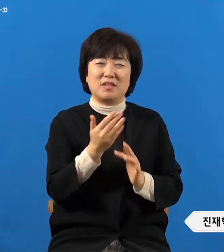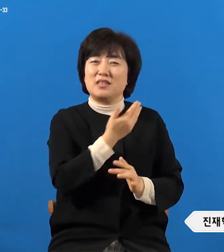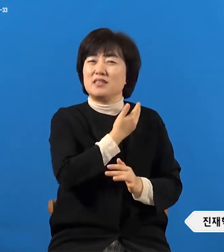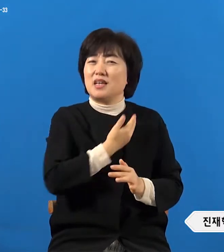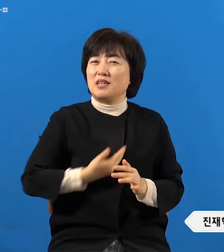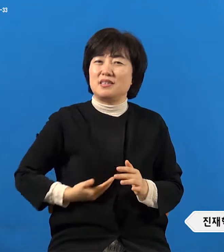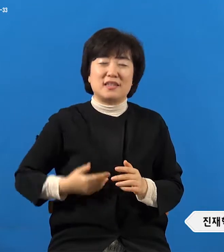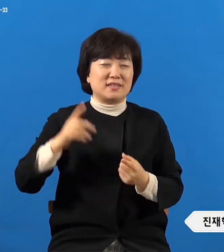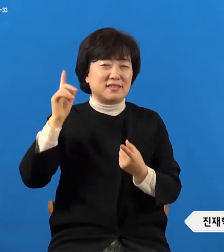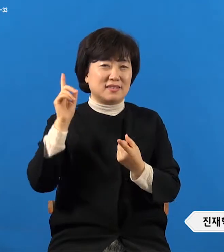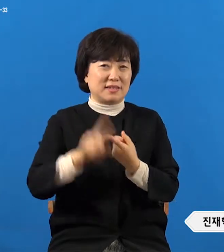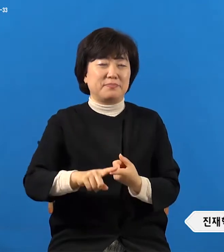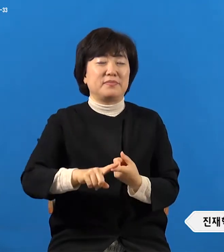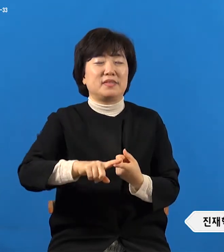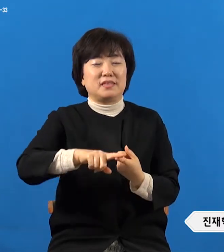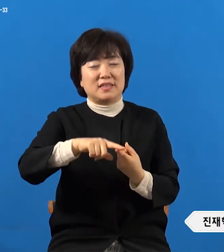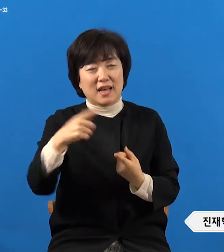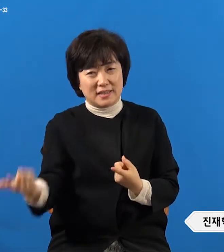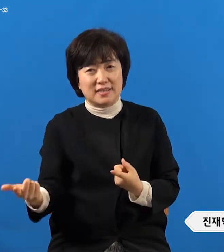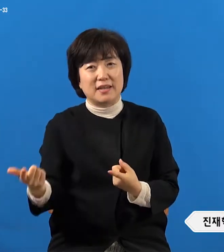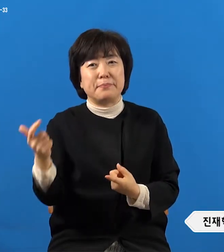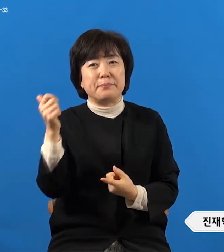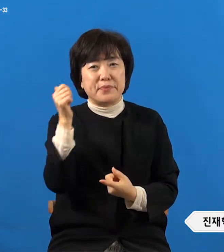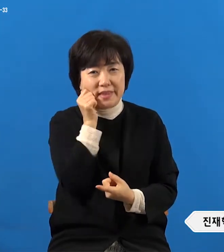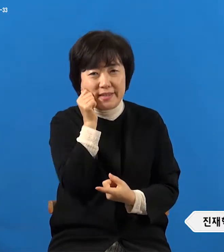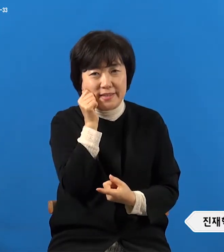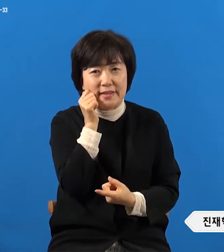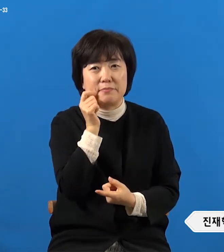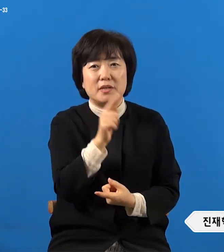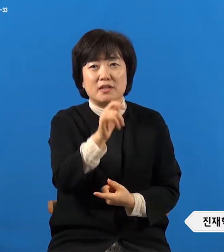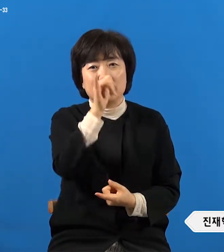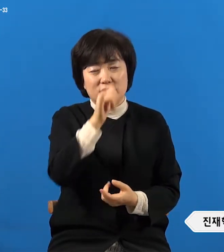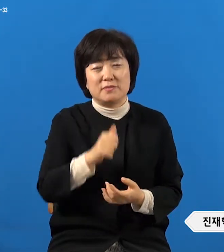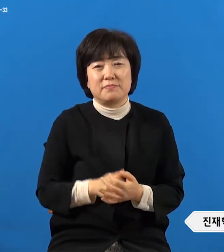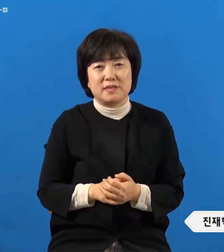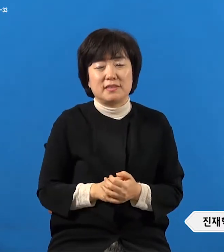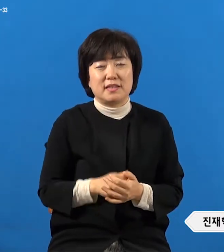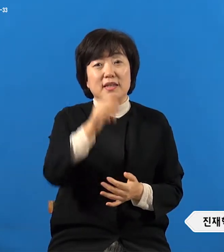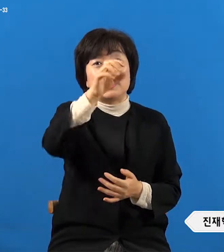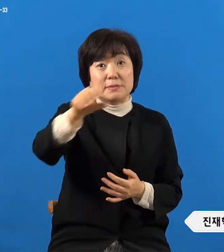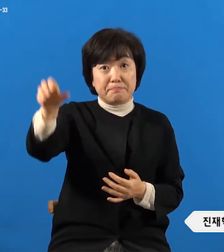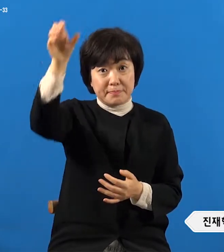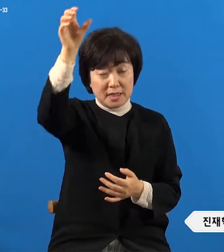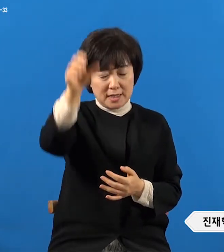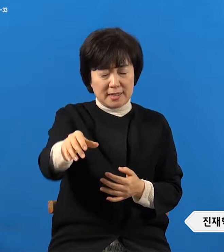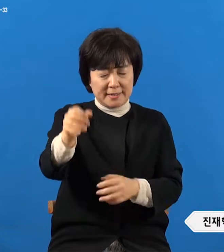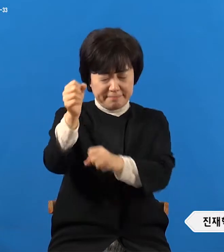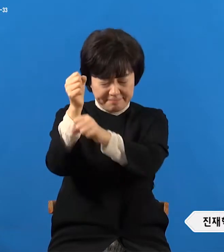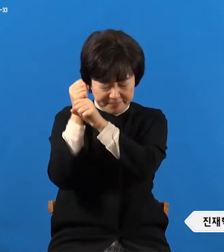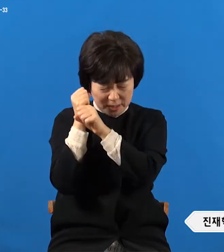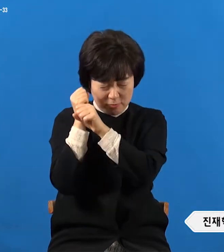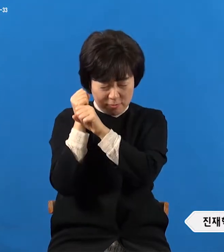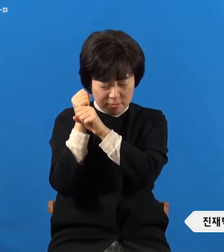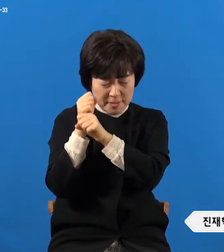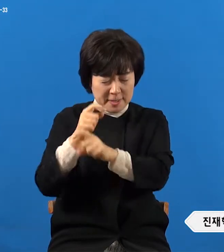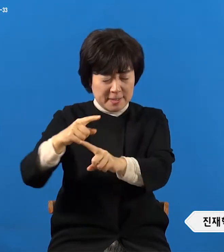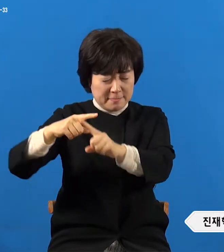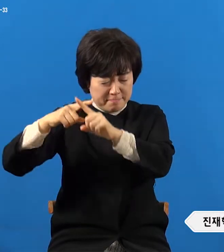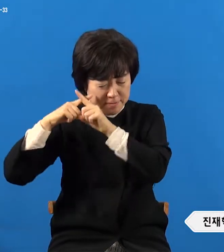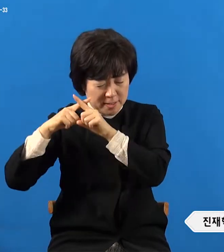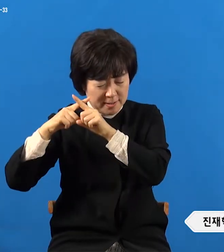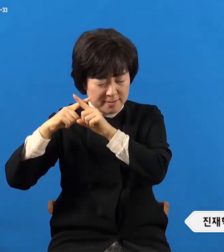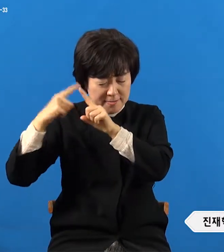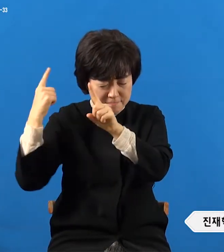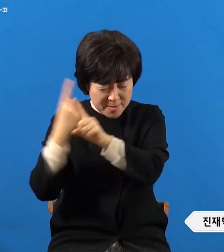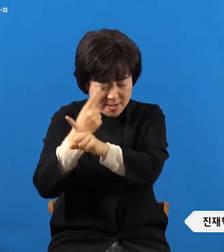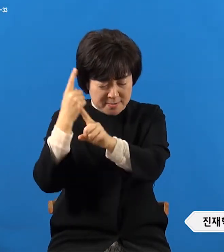제자가 될 수 없다라고 말씀하고 있습니다. 십자가를 지고 매일 쫓아야 함을